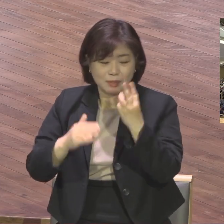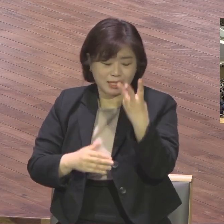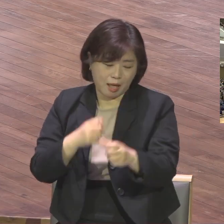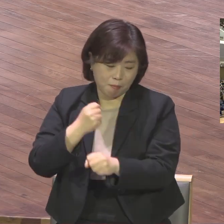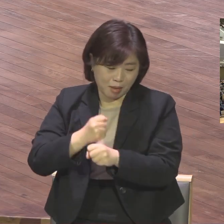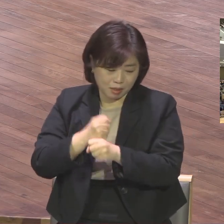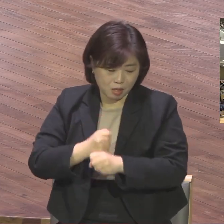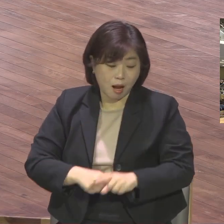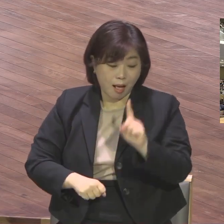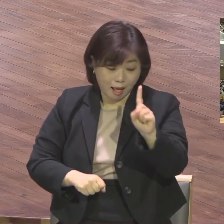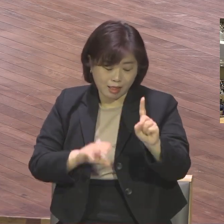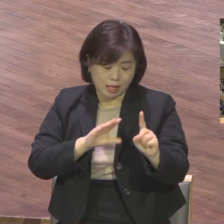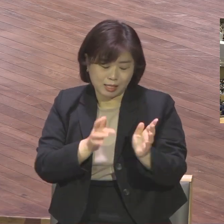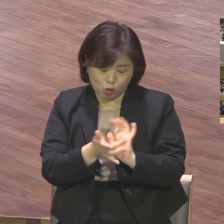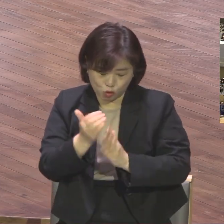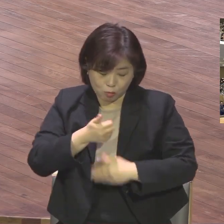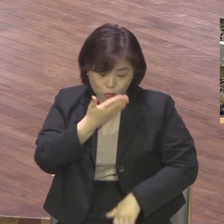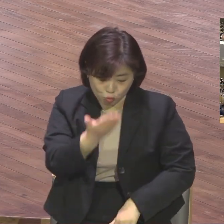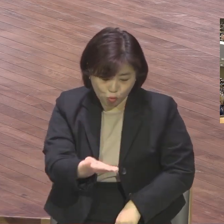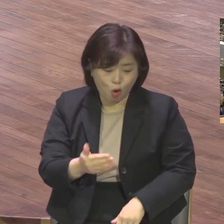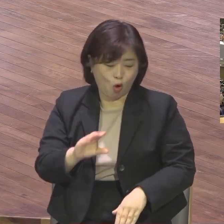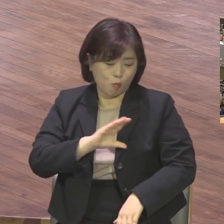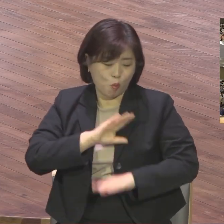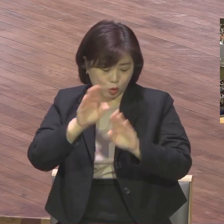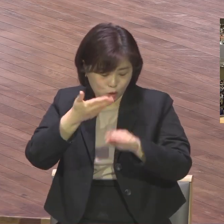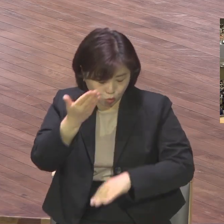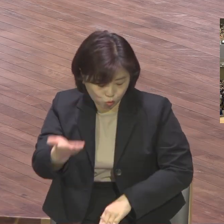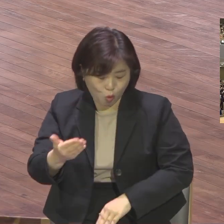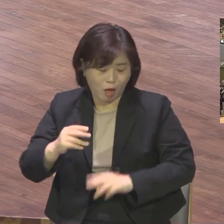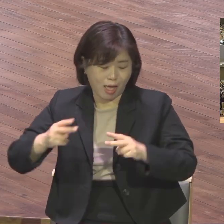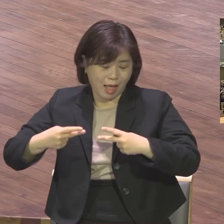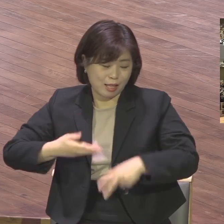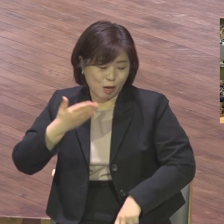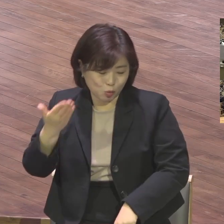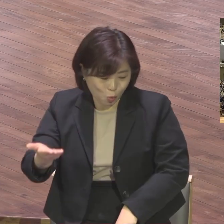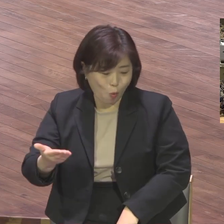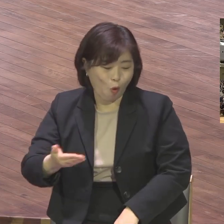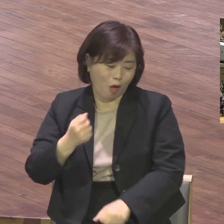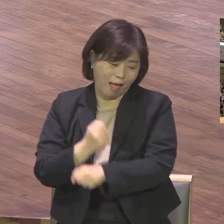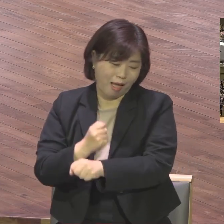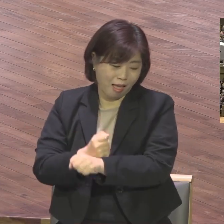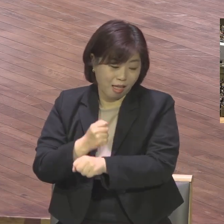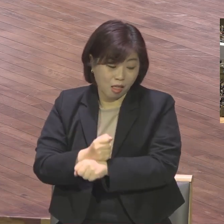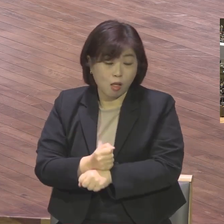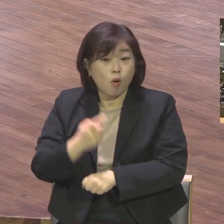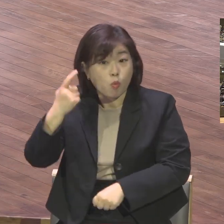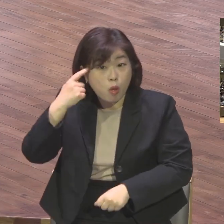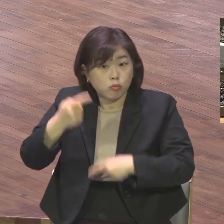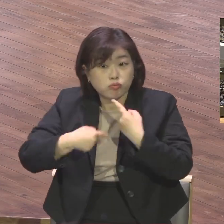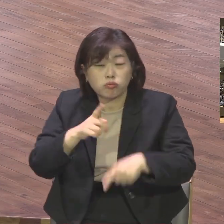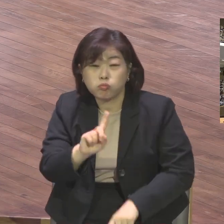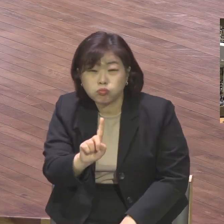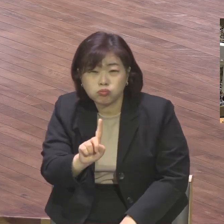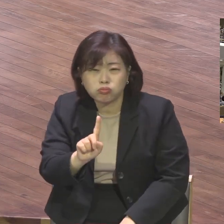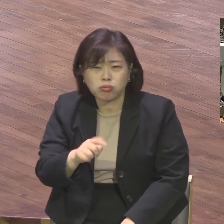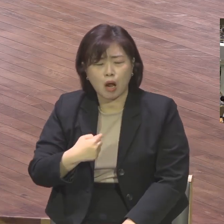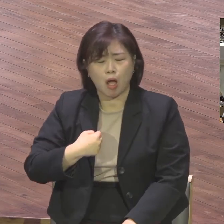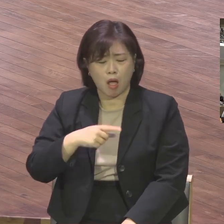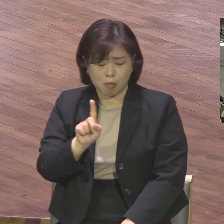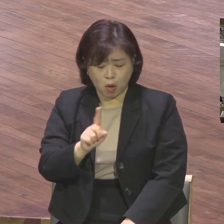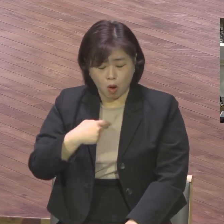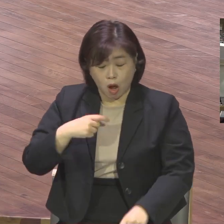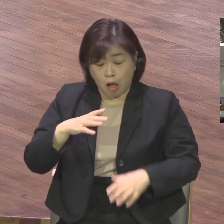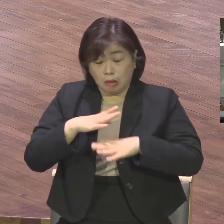하나는 모세를 위하여 하나는 엘리야를 위하여 하사이다 하니 이는 그들이 몹시 무서워함으로 그가 무슨 말을 할지 알지